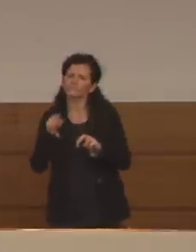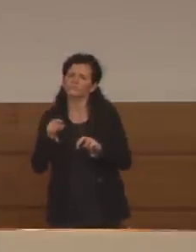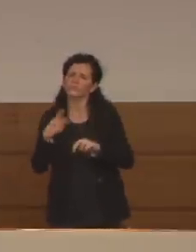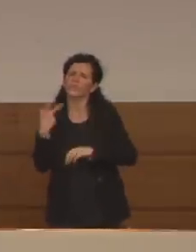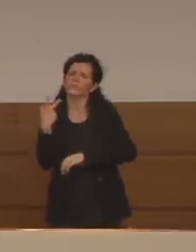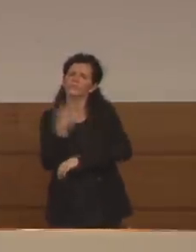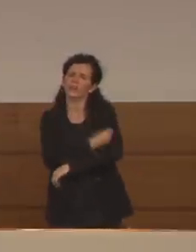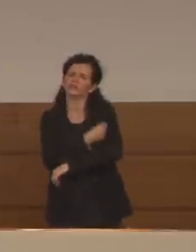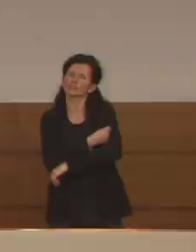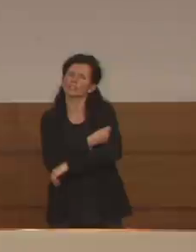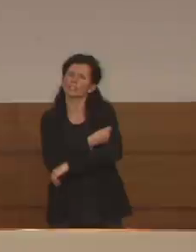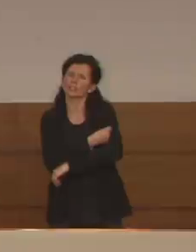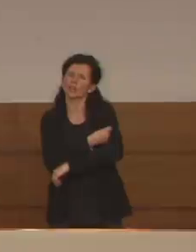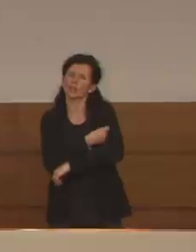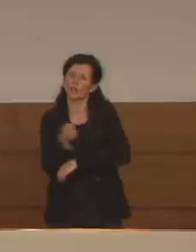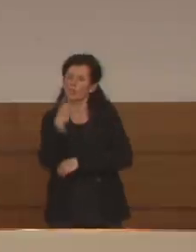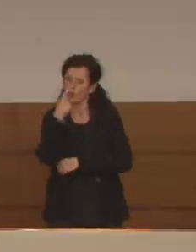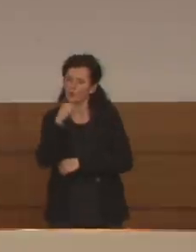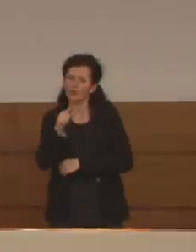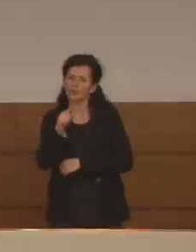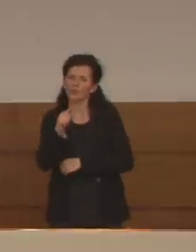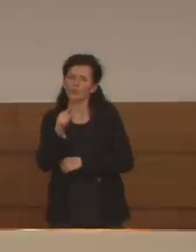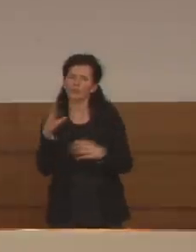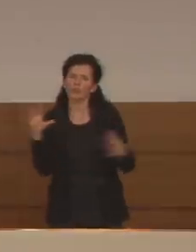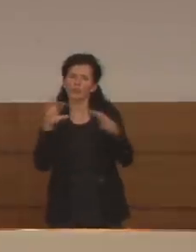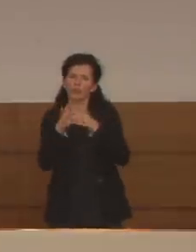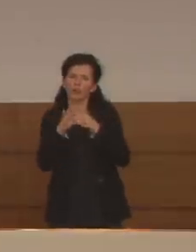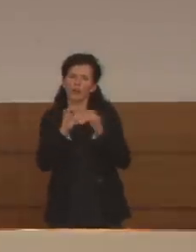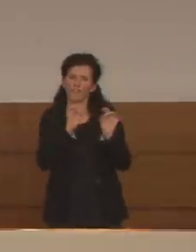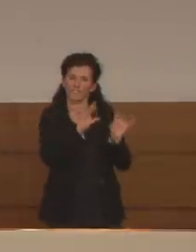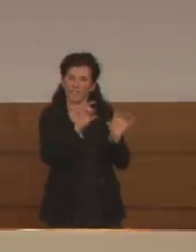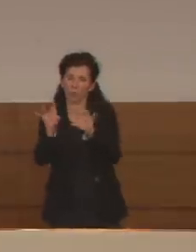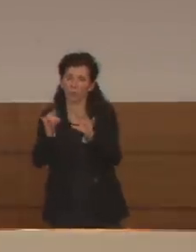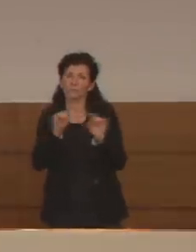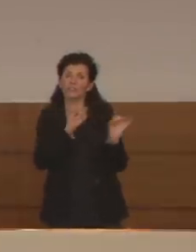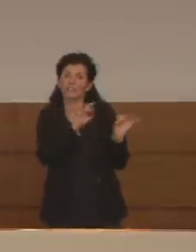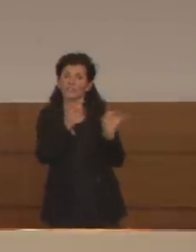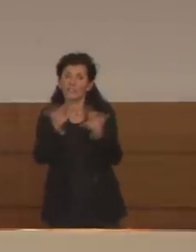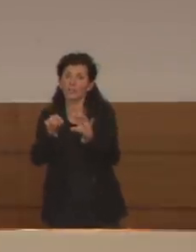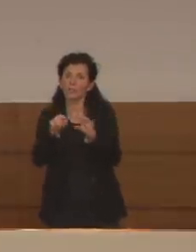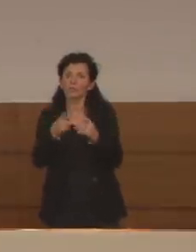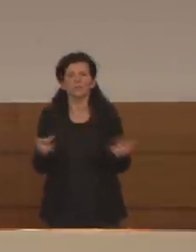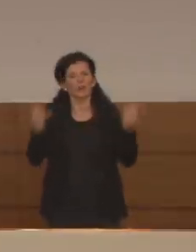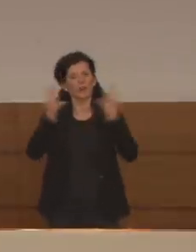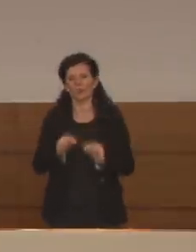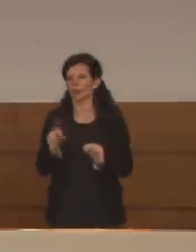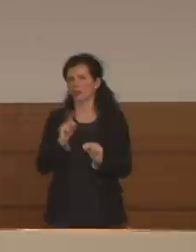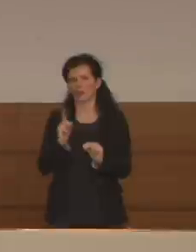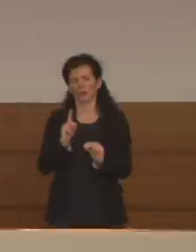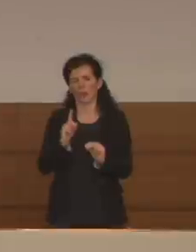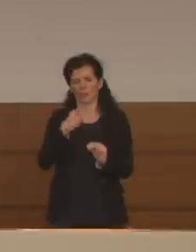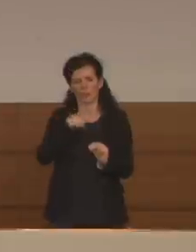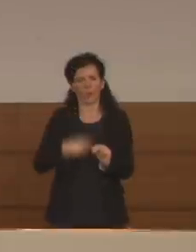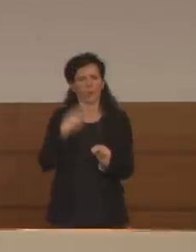cioè a un vettore che un adenovirus che non replica nell'uomo perché adenovirus scimmia